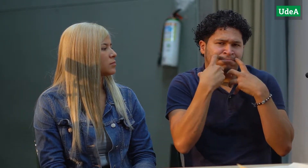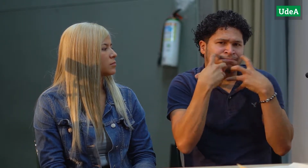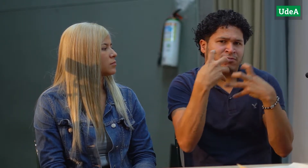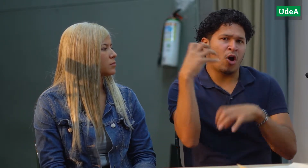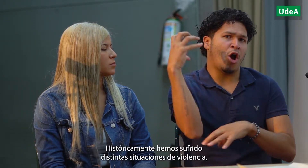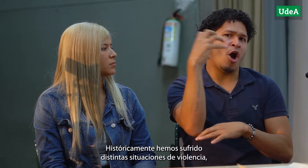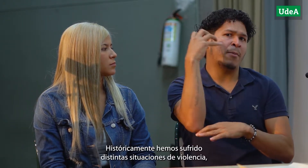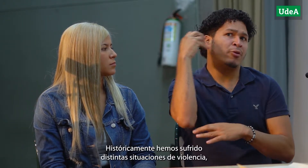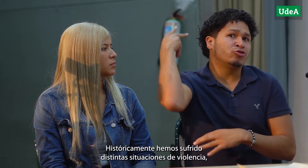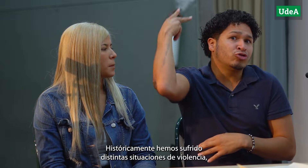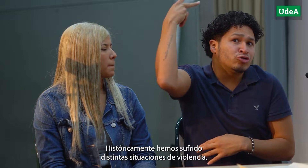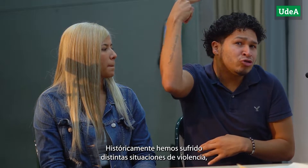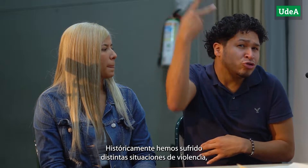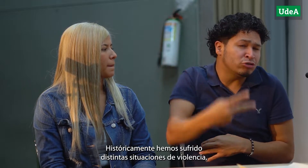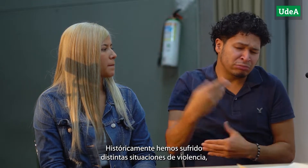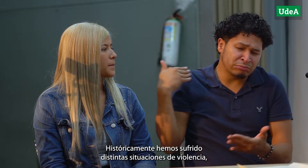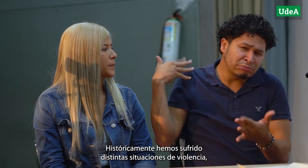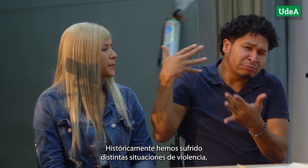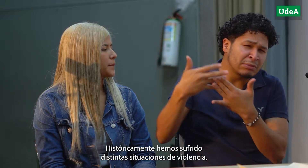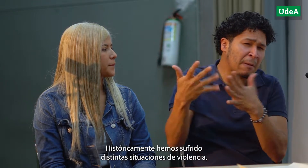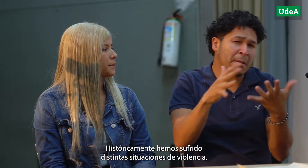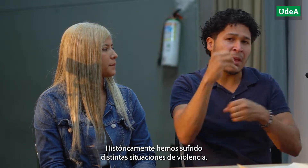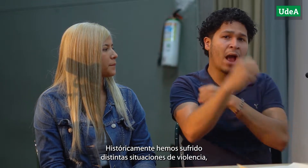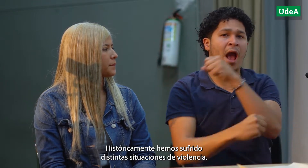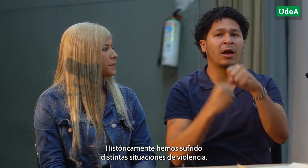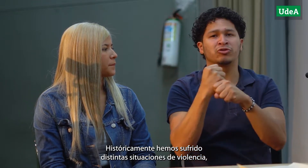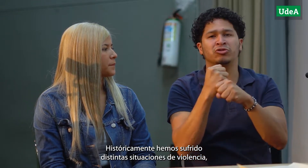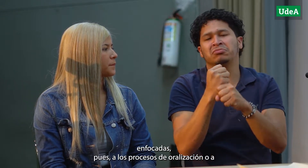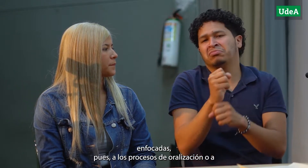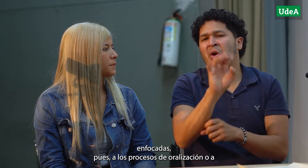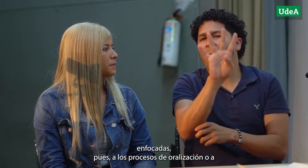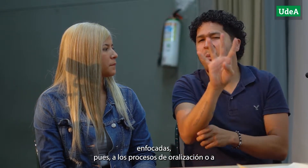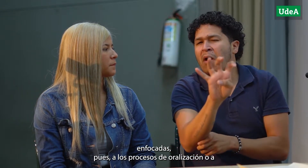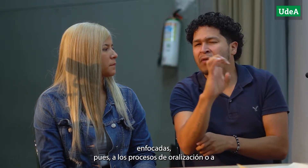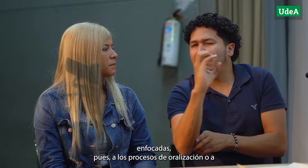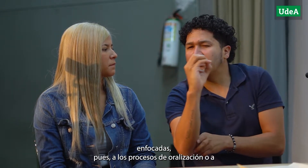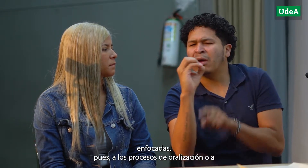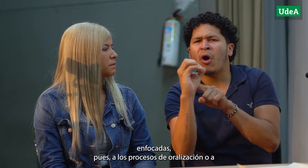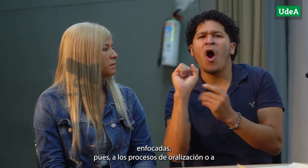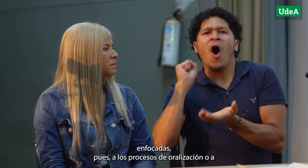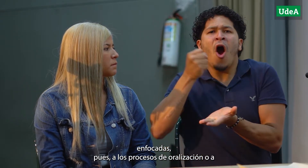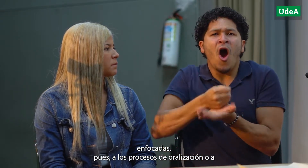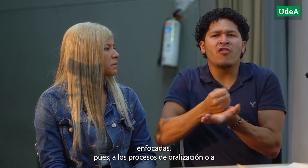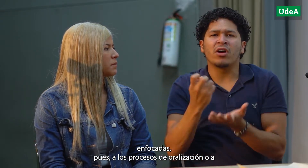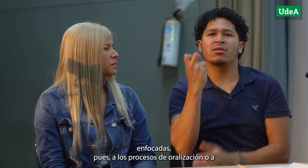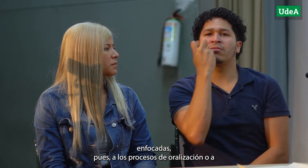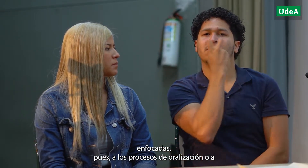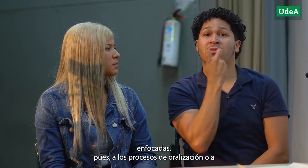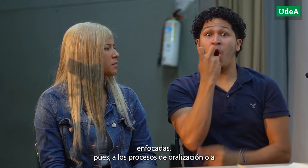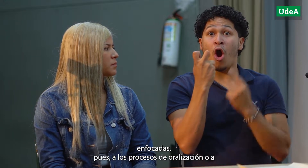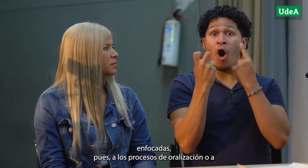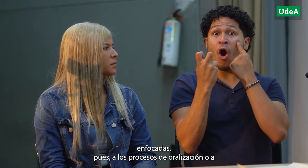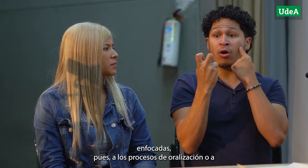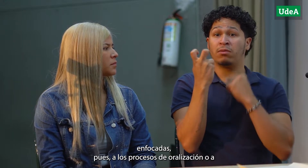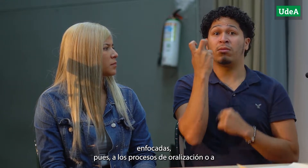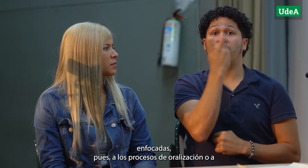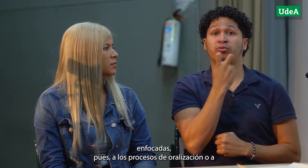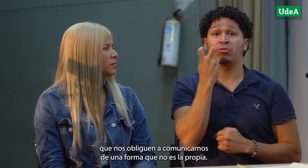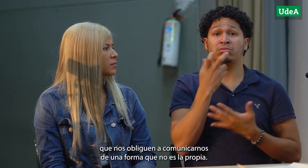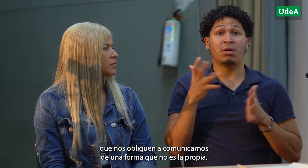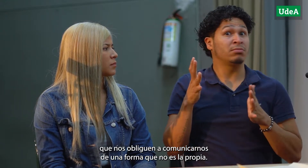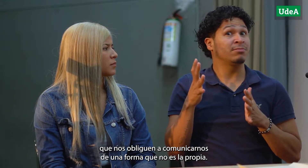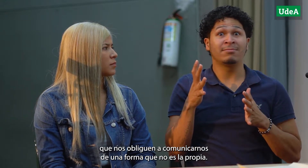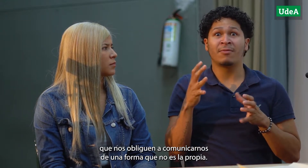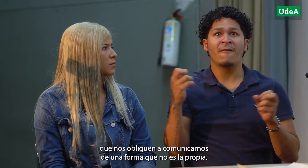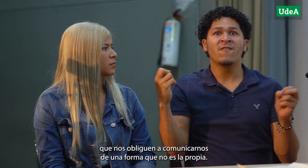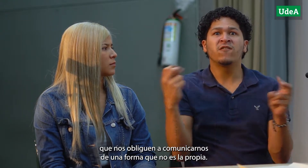comunicarse. Y históricamente hemos sufrido distintas situaciones de violencia enfocadas pues a los procesos de oralización o a